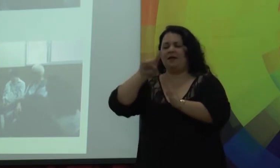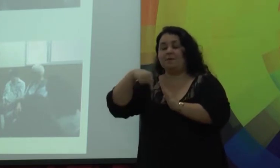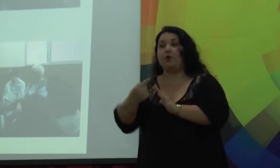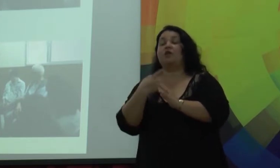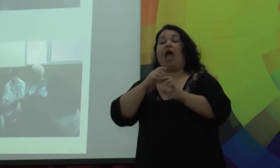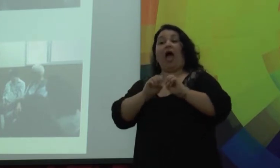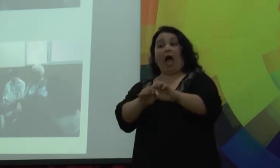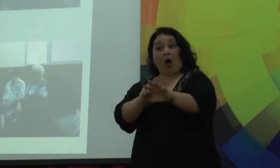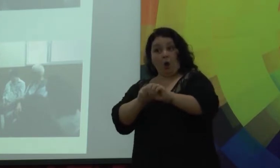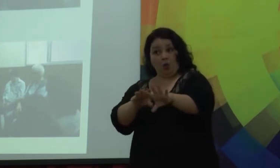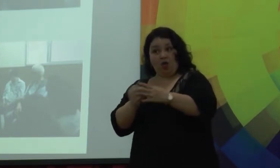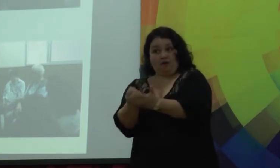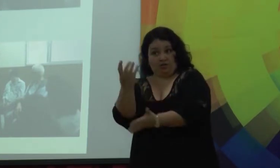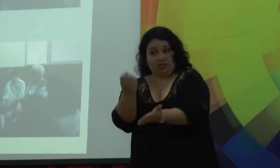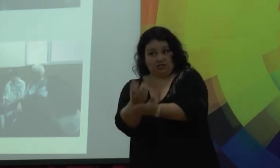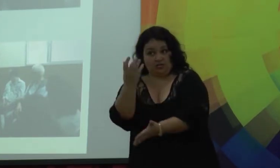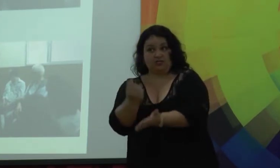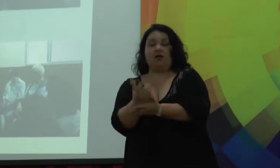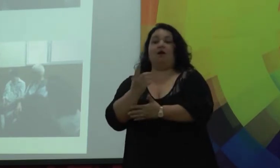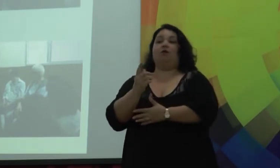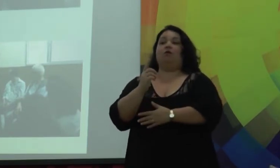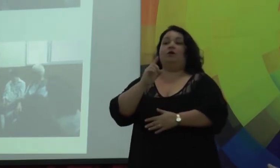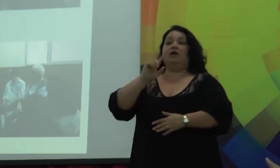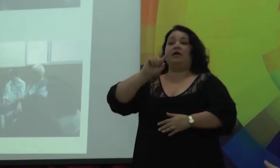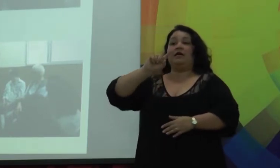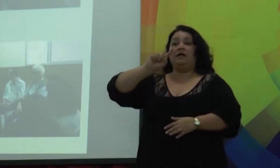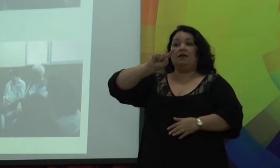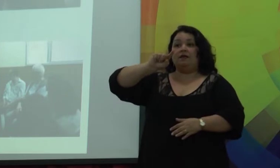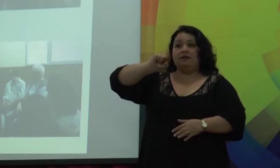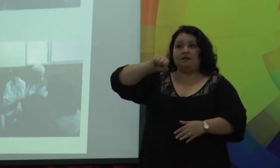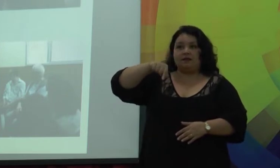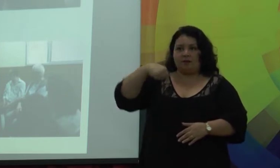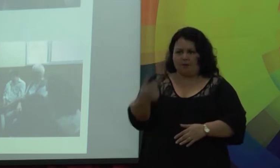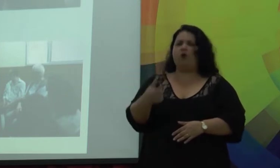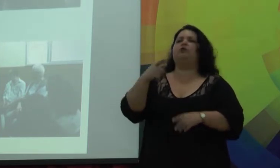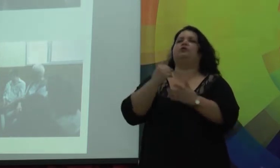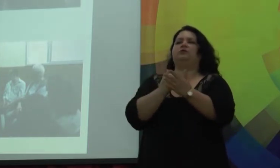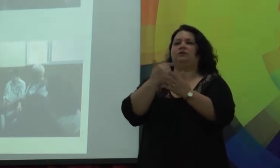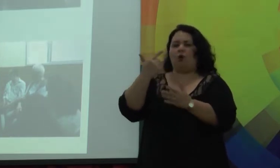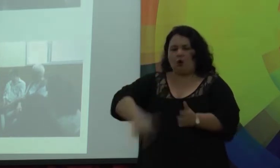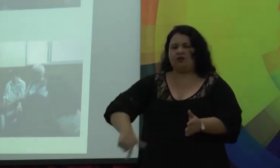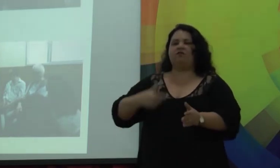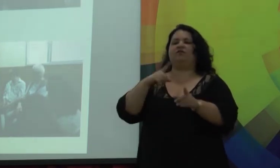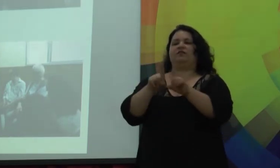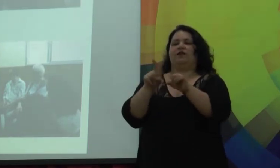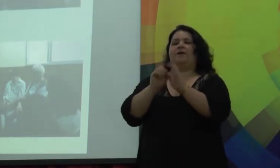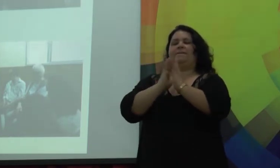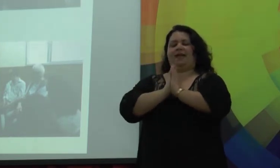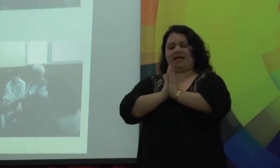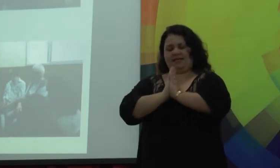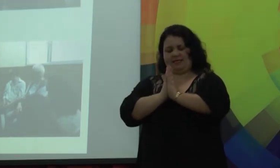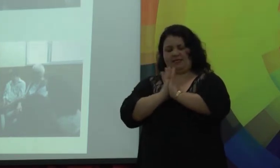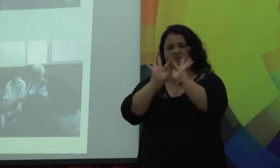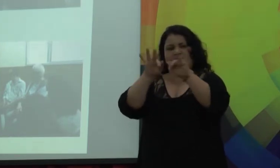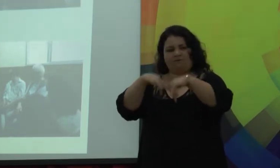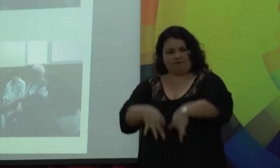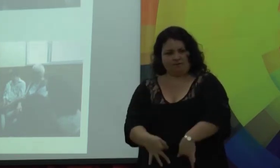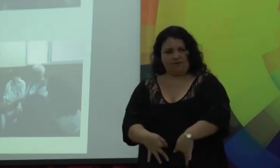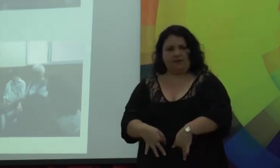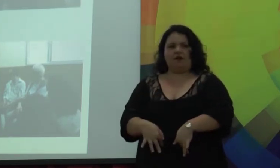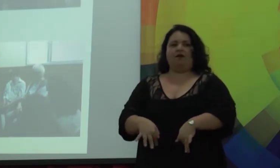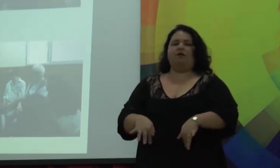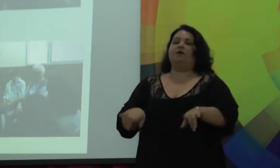aula de finalização, fazemos a prece também, sinal, prece final, e vamos nossa